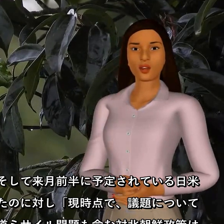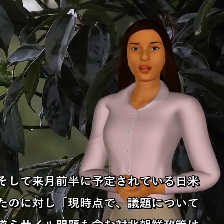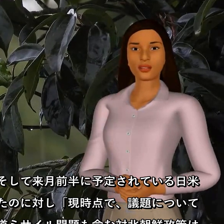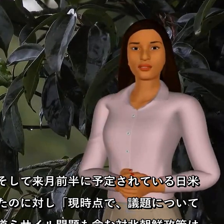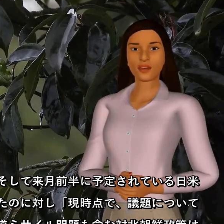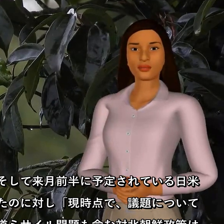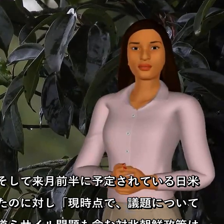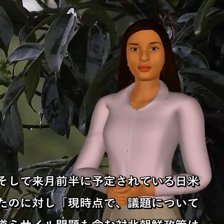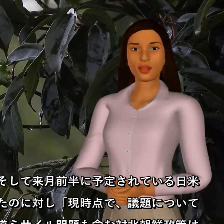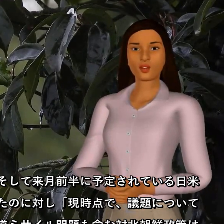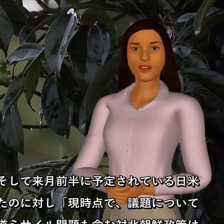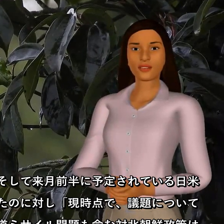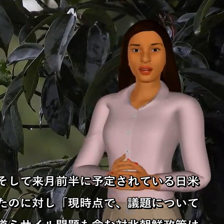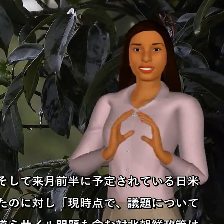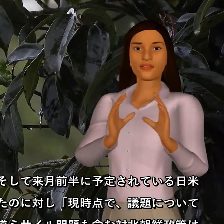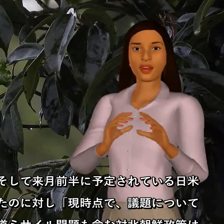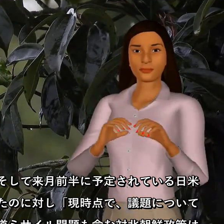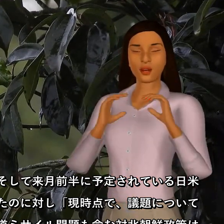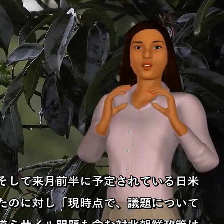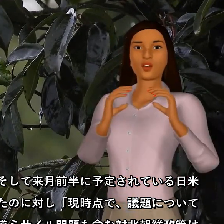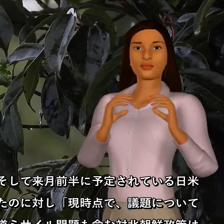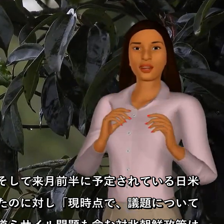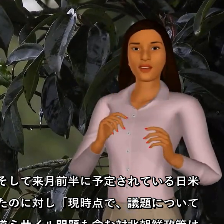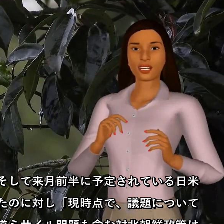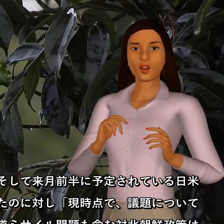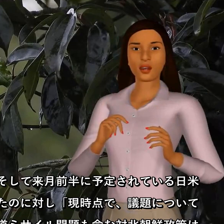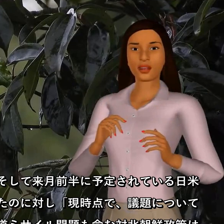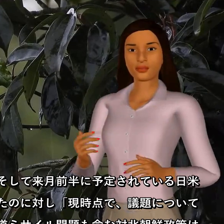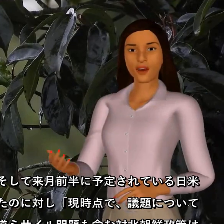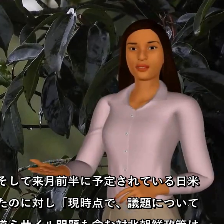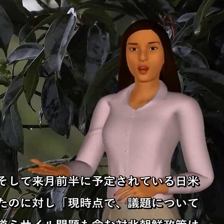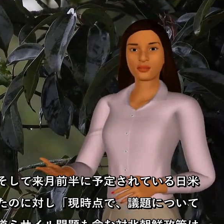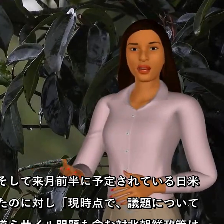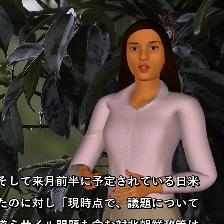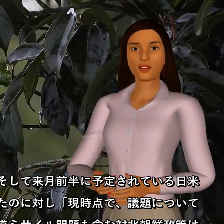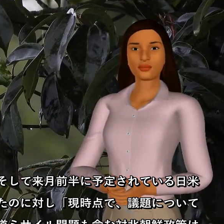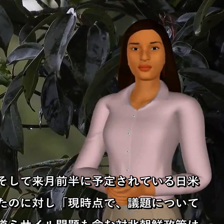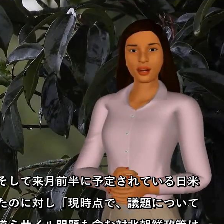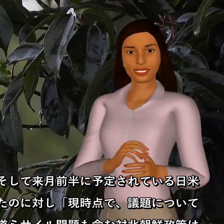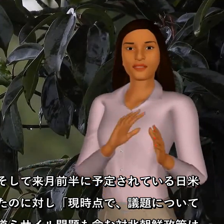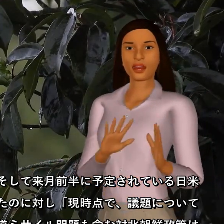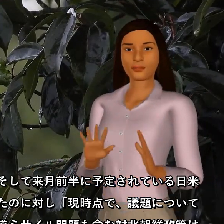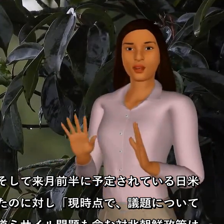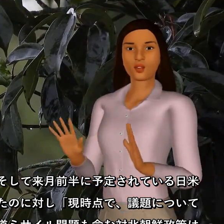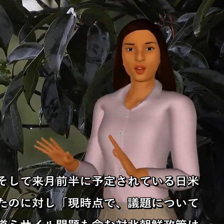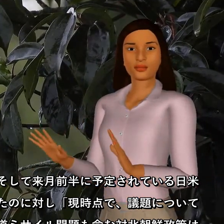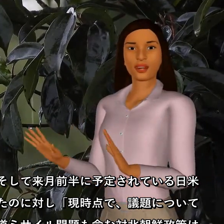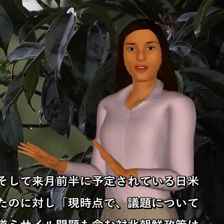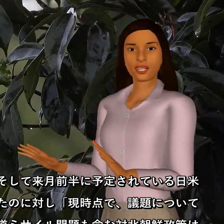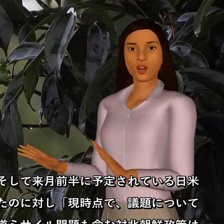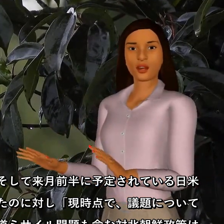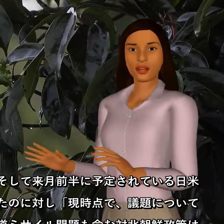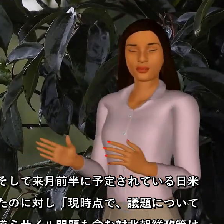で、主要な議題とするのか質問されたのに対し、現時点で議題について予断を持って申し上げること